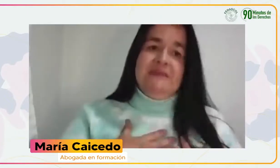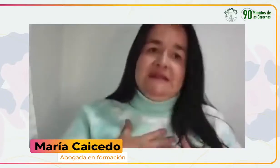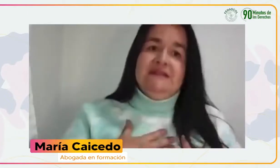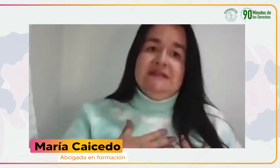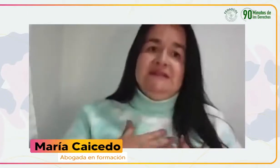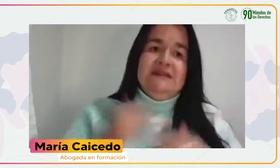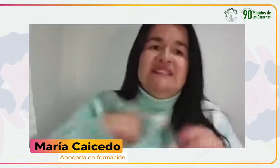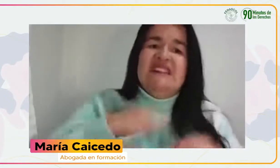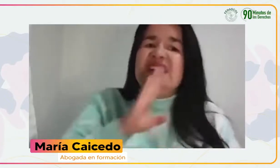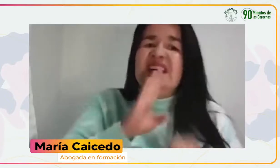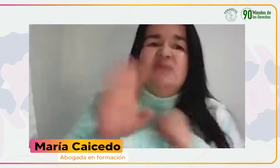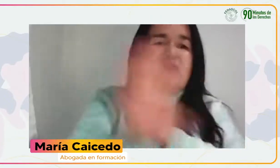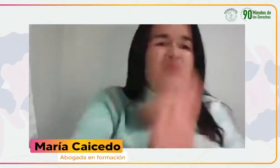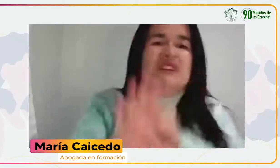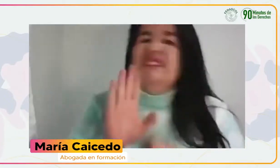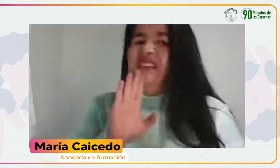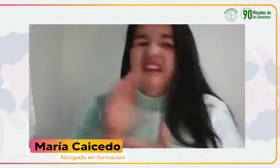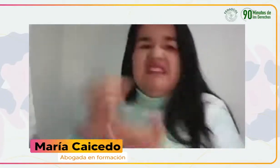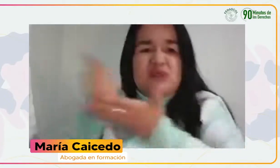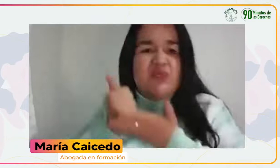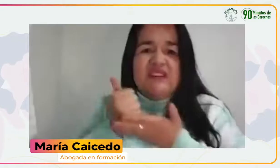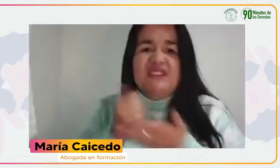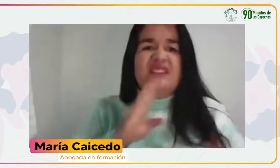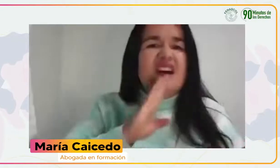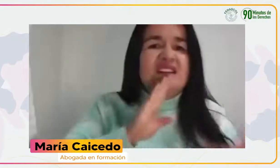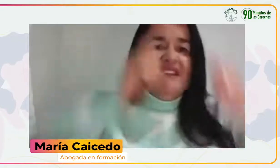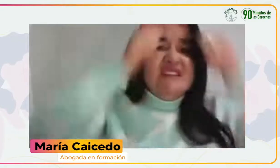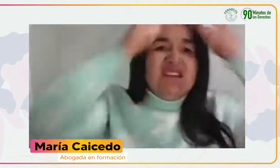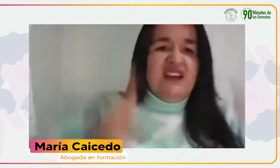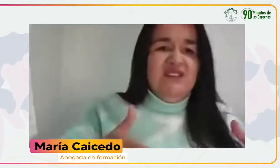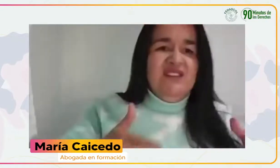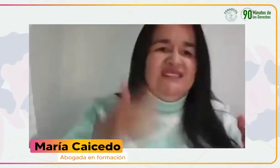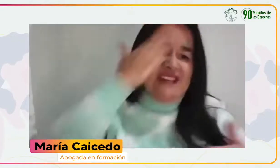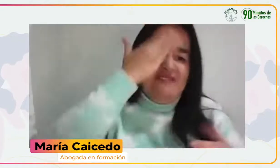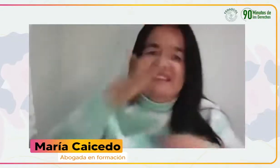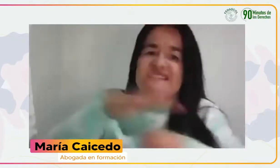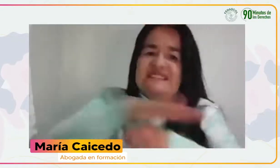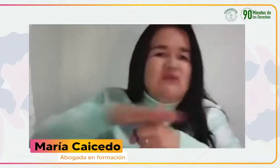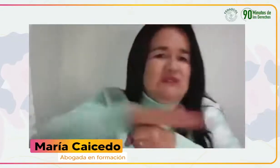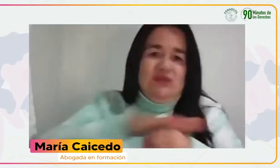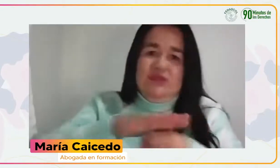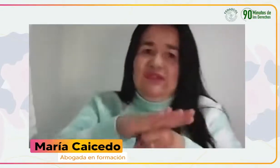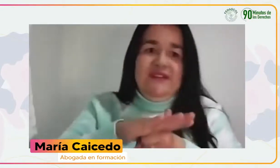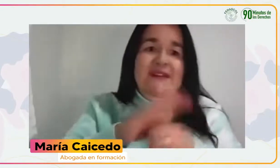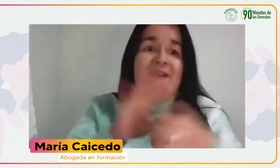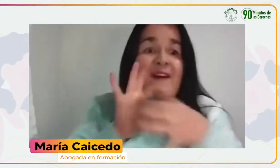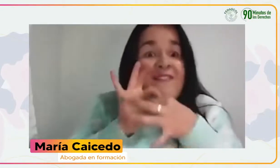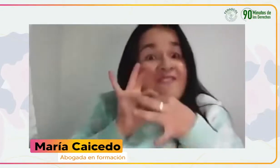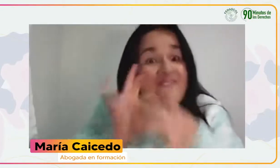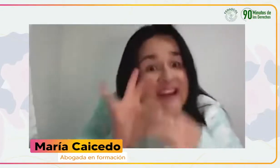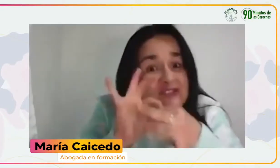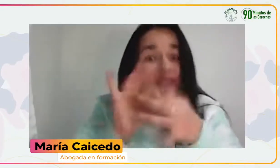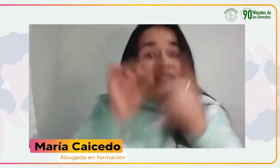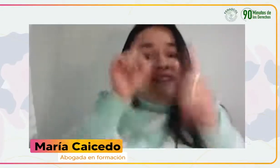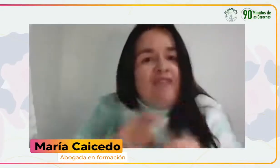mi vida. Temo por mi vida, no encuentro protección, no encuentro ayuda del Estado. Ustedes saben